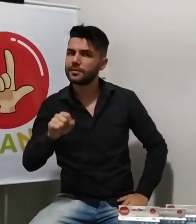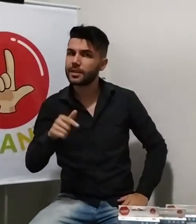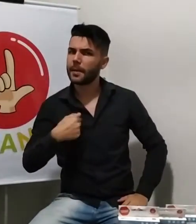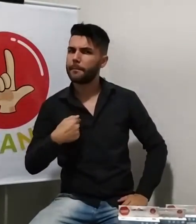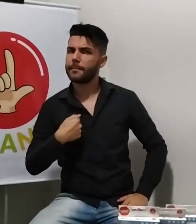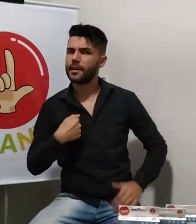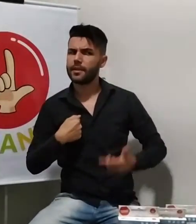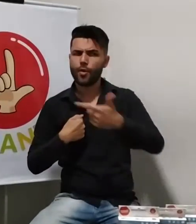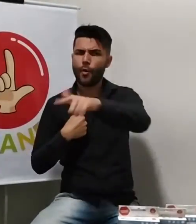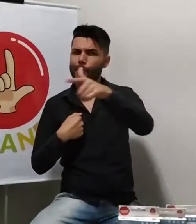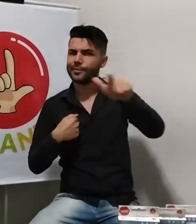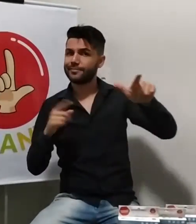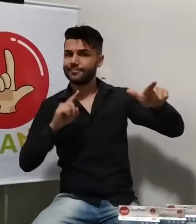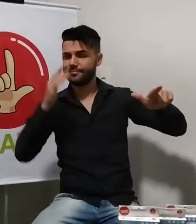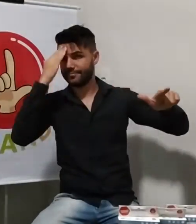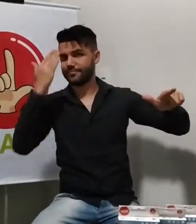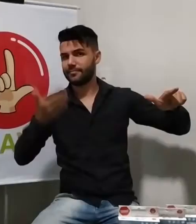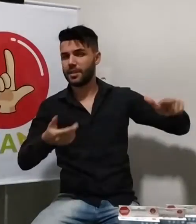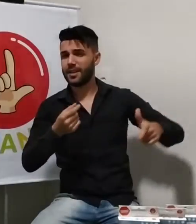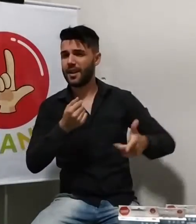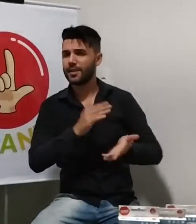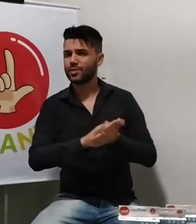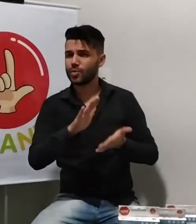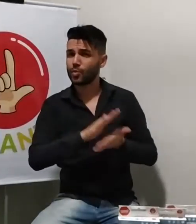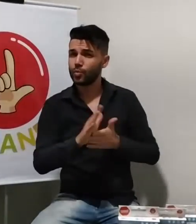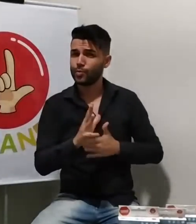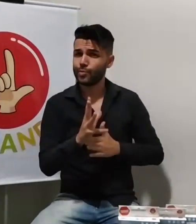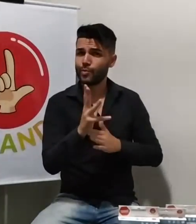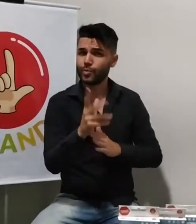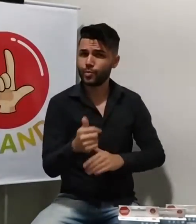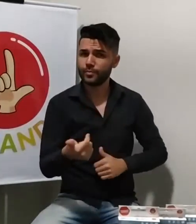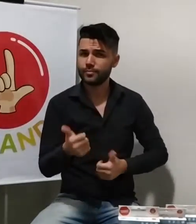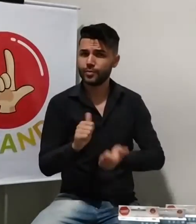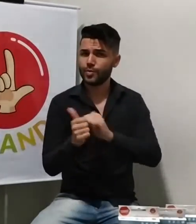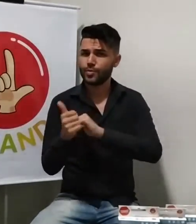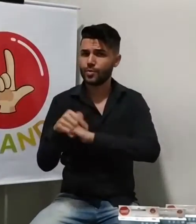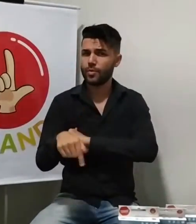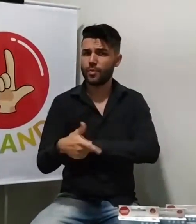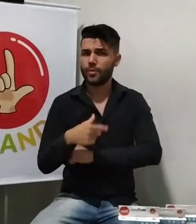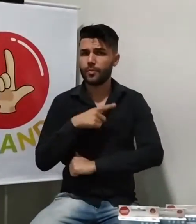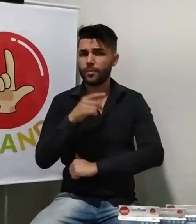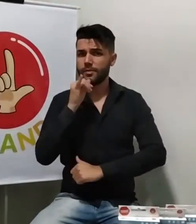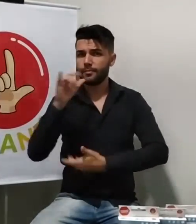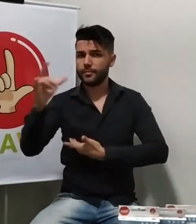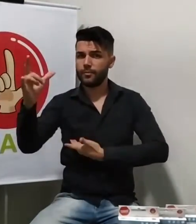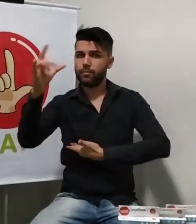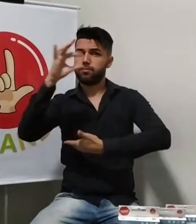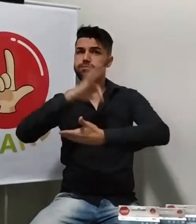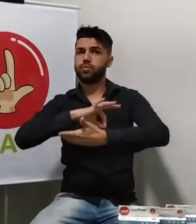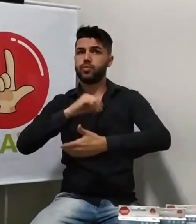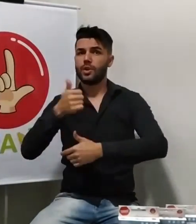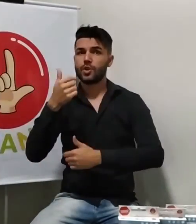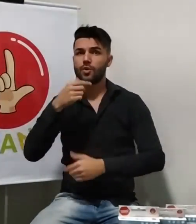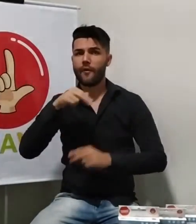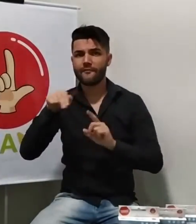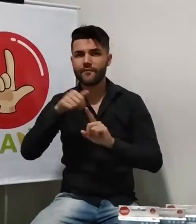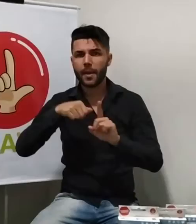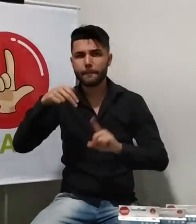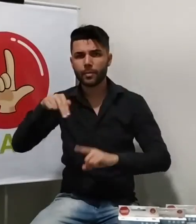uma estrutura pra fazer isso, prover isso pras emissoras. E quando eles botaram dinheiro, 1 ano depois, a gente tinha 8 das 10 maiores emissoras como clientes.